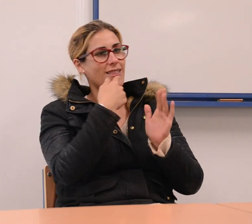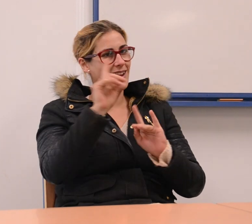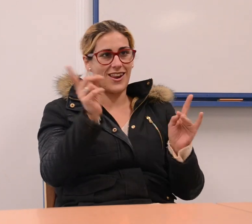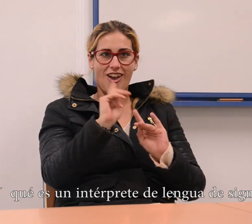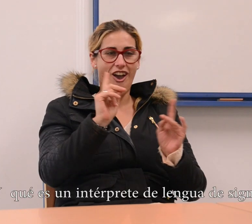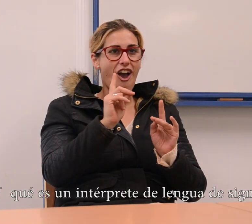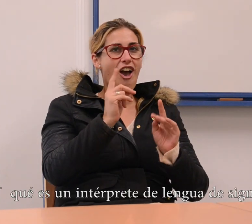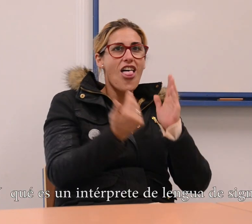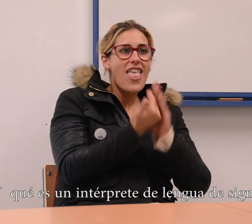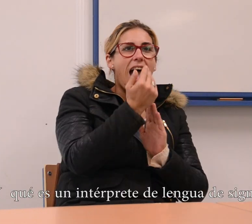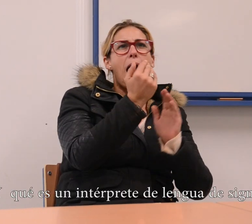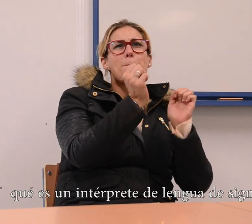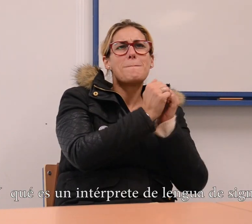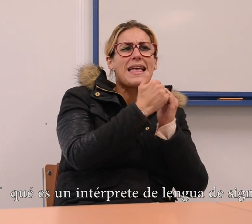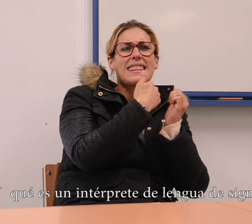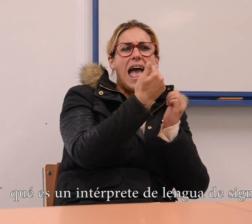¿Y qué es un intérprete de lengua de signos?